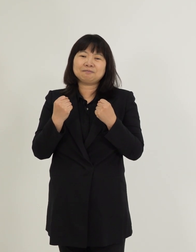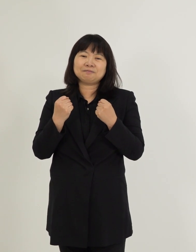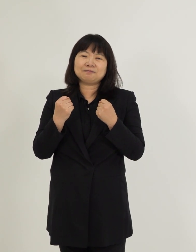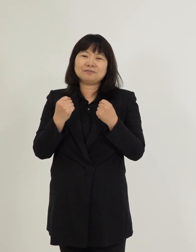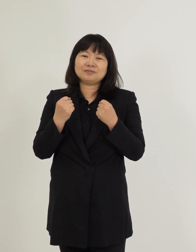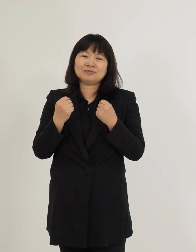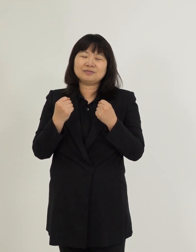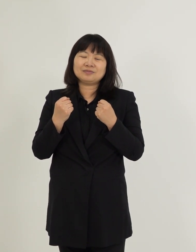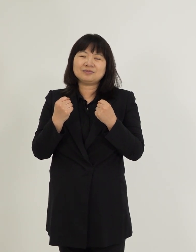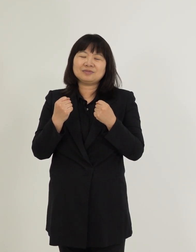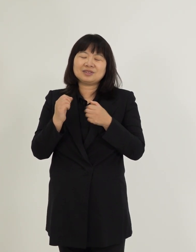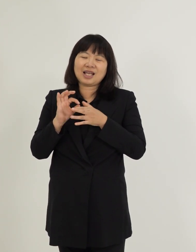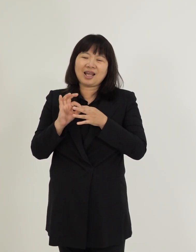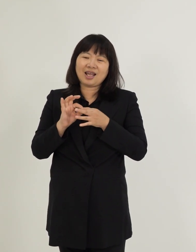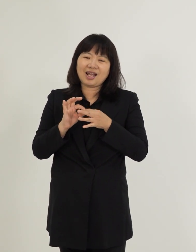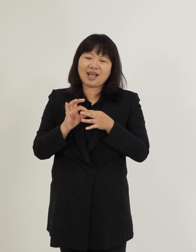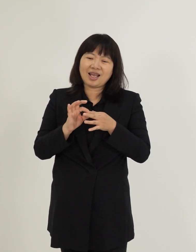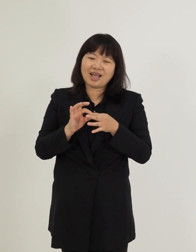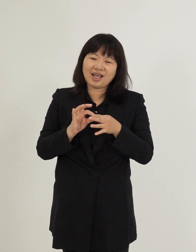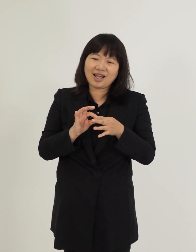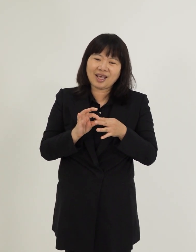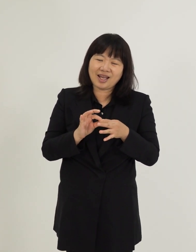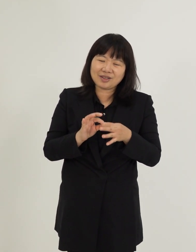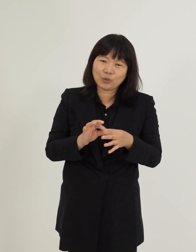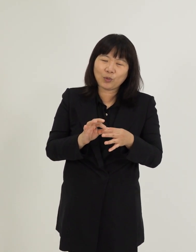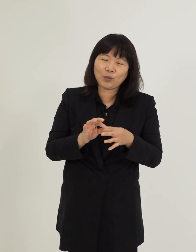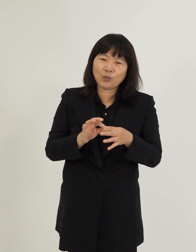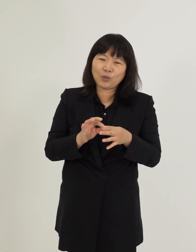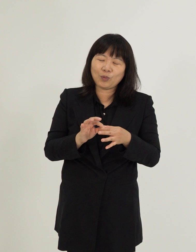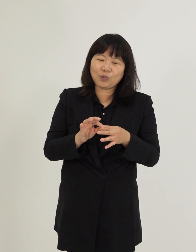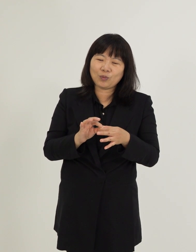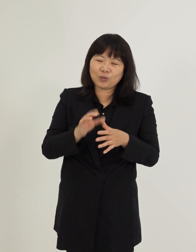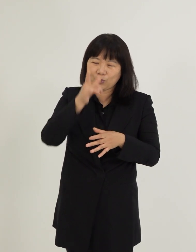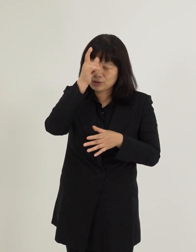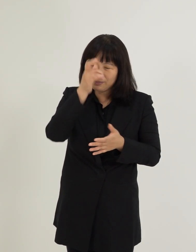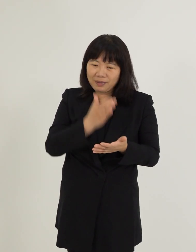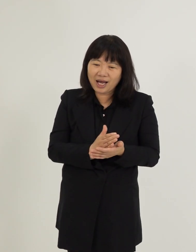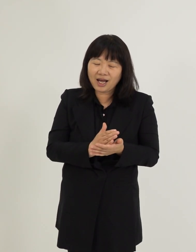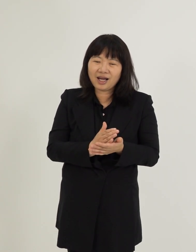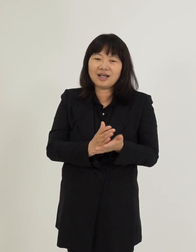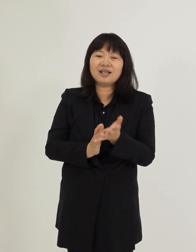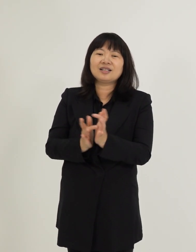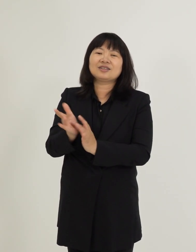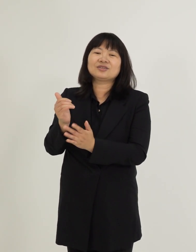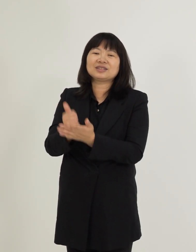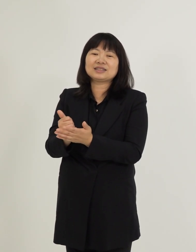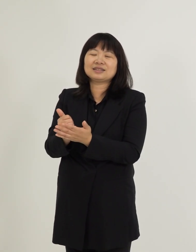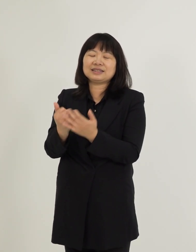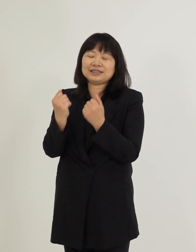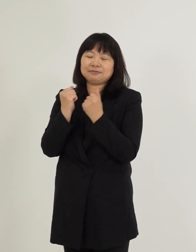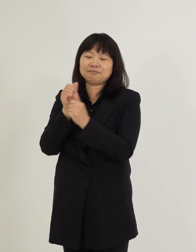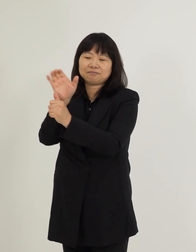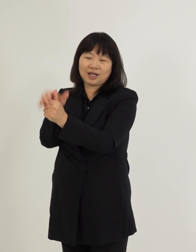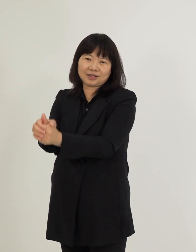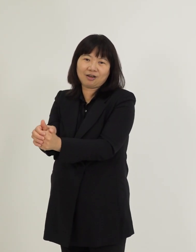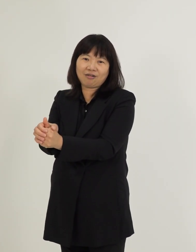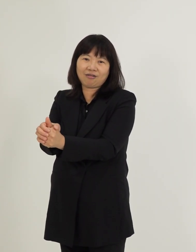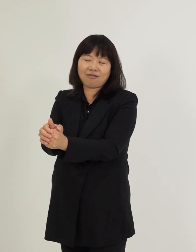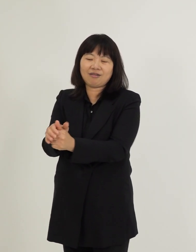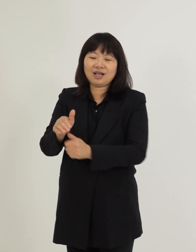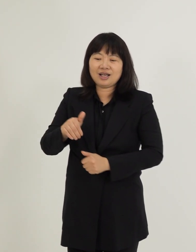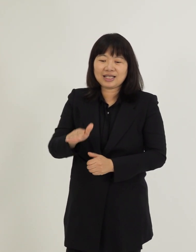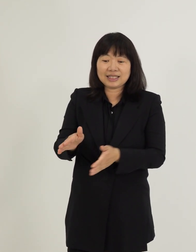계속 시간 속에서 누구에게로 넘겨야 돼요? 예수님에게로 힘의 축을 넘기면 가는